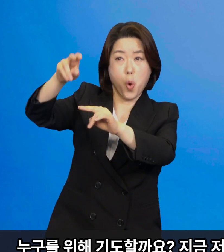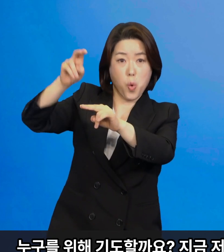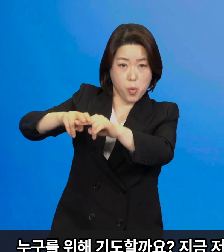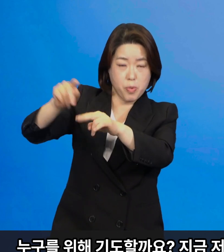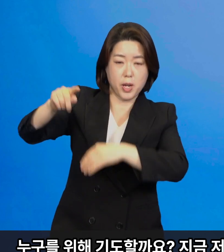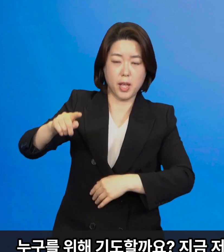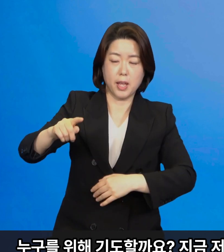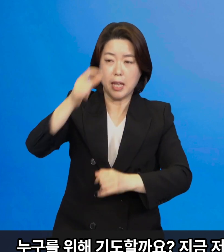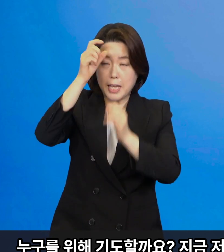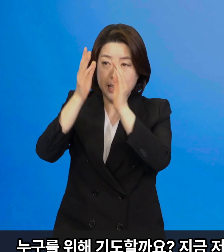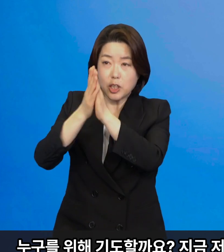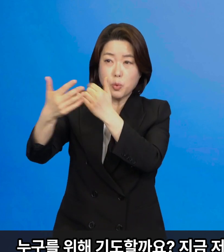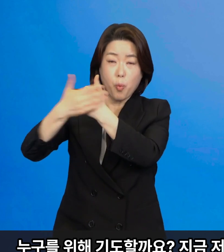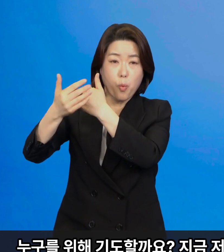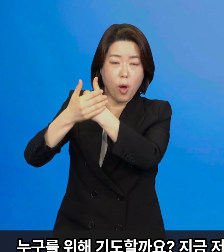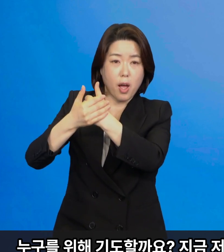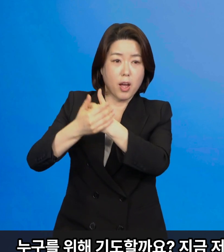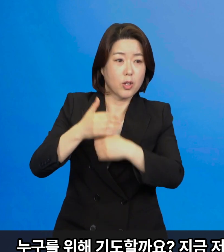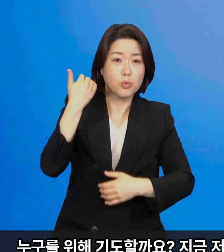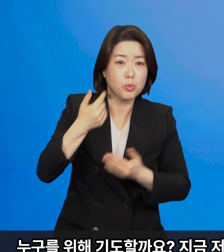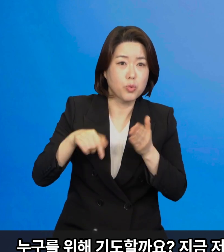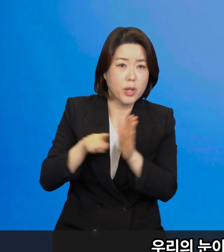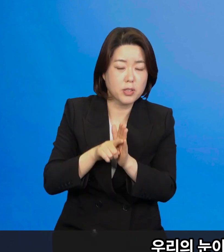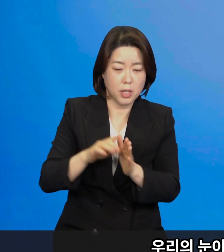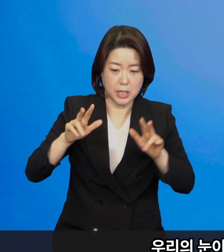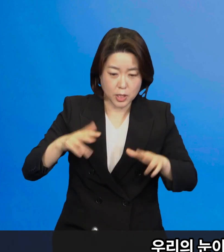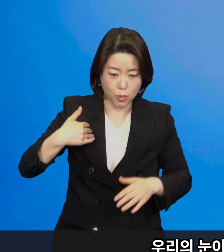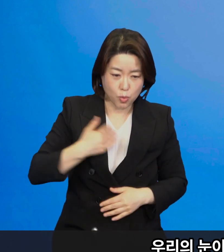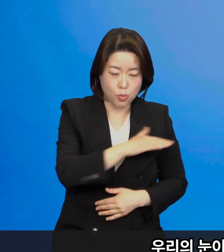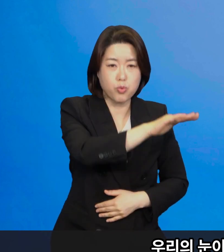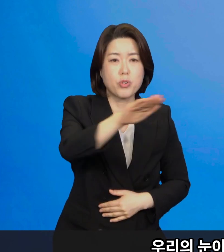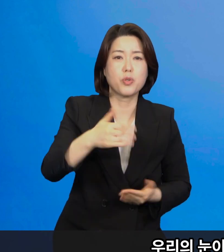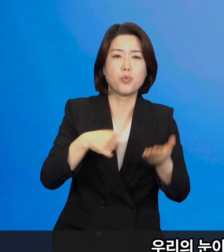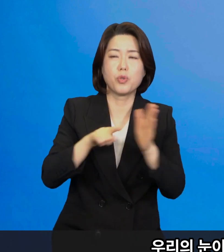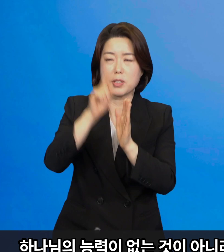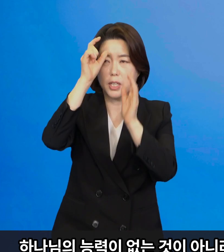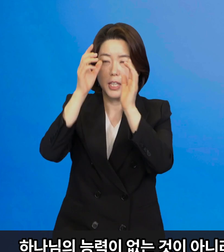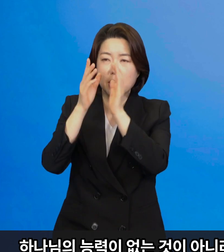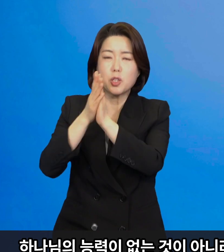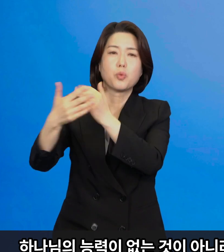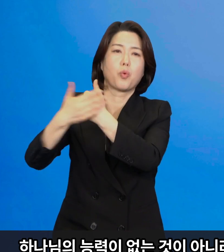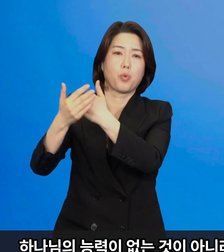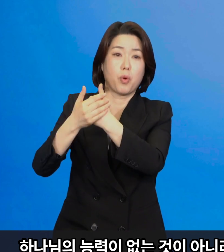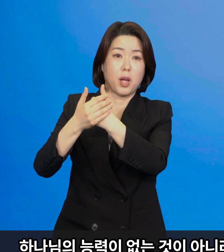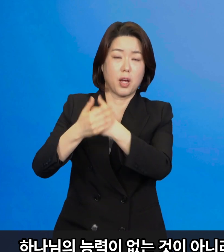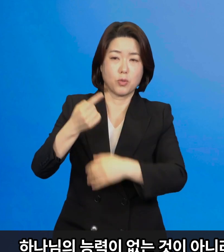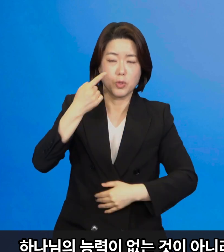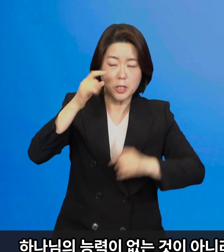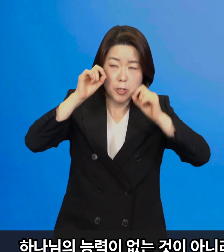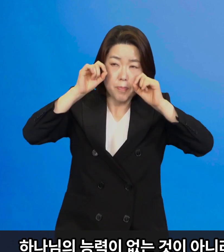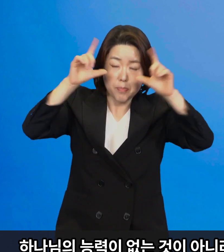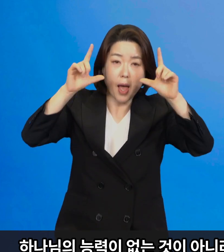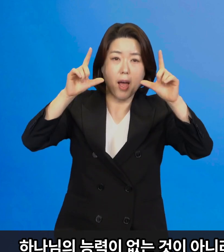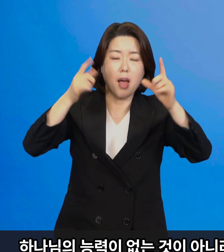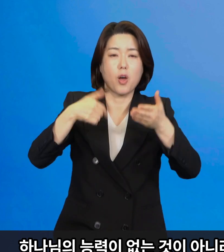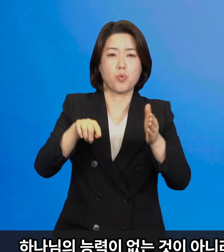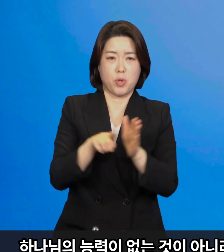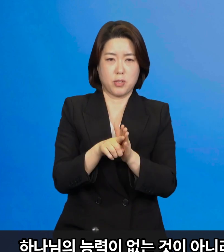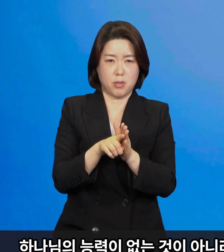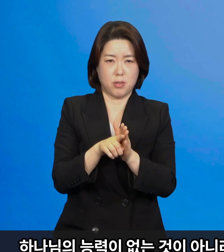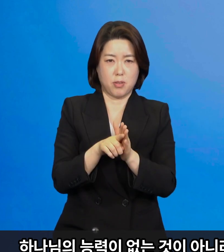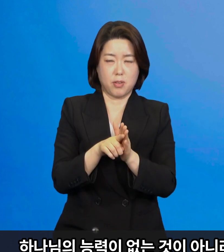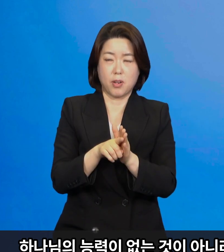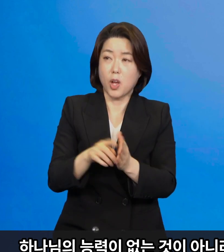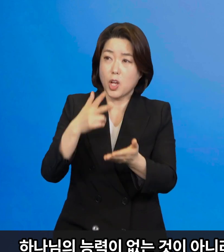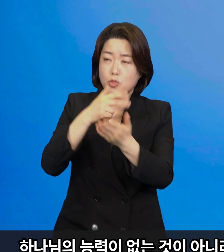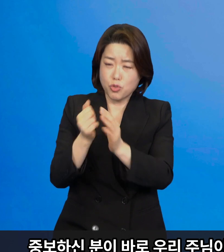위해 기도할까요? 지금 저와 여러분이 위해서 기도하고 계십니다. 우리의 눈이 활짝 열리기를, 하나님 능력이 없는 것이 아니라 이미 있는데 왜